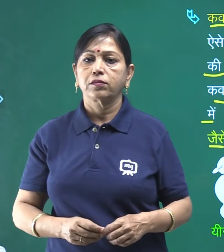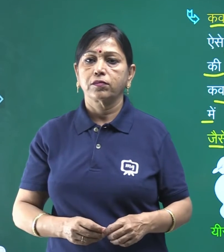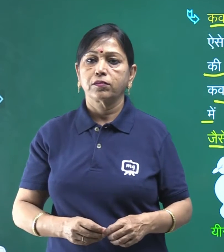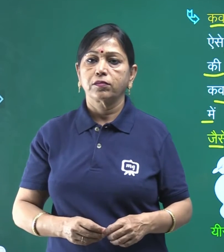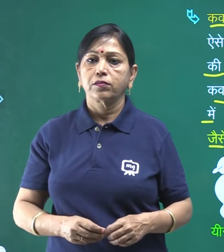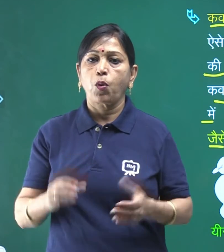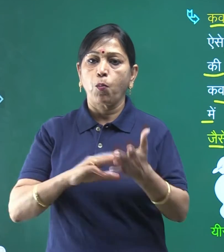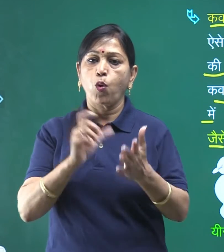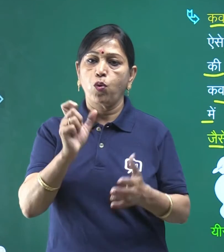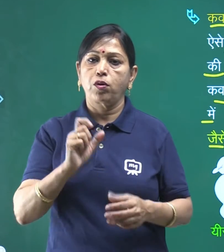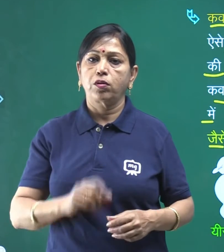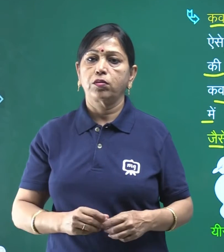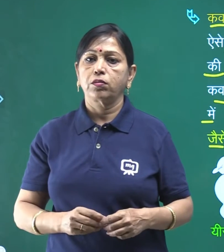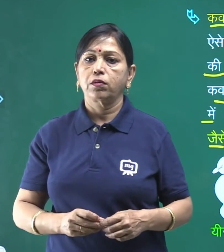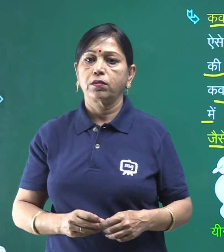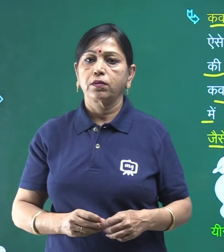मोल्ड,